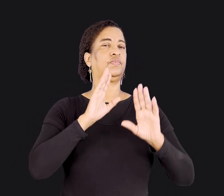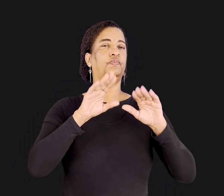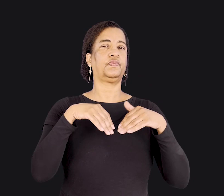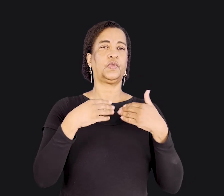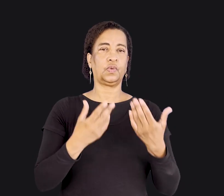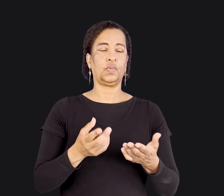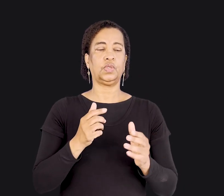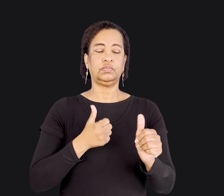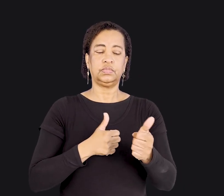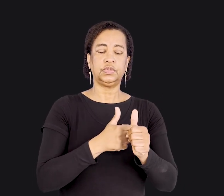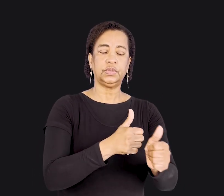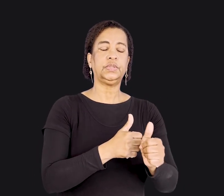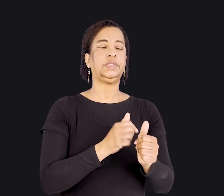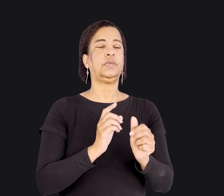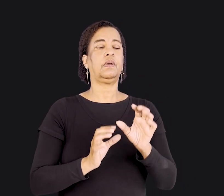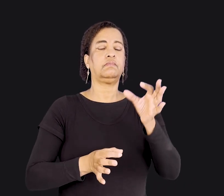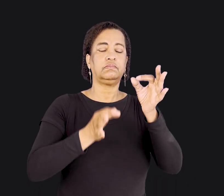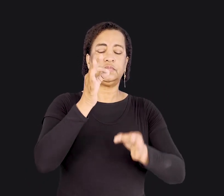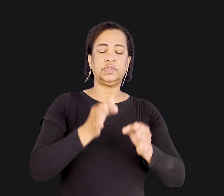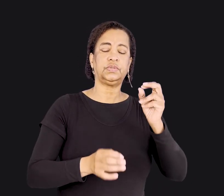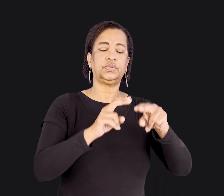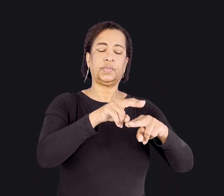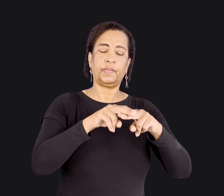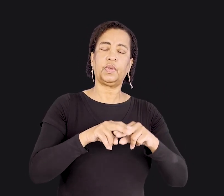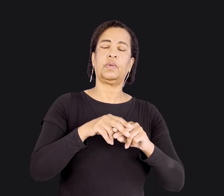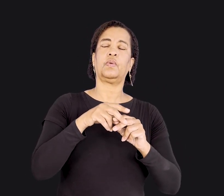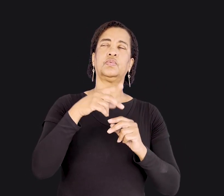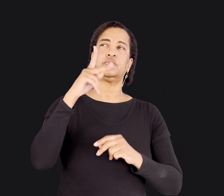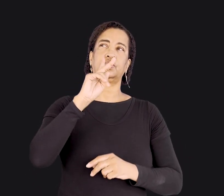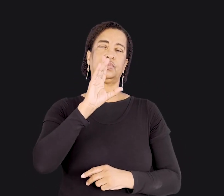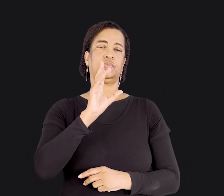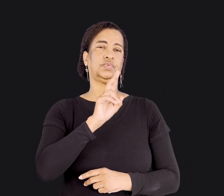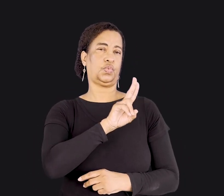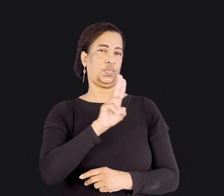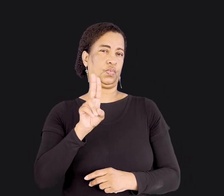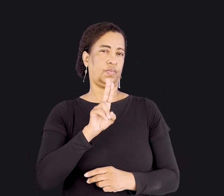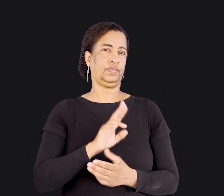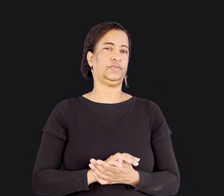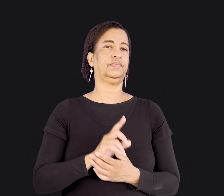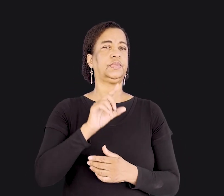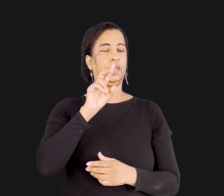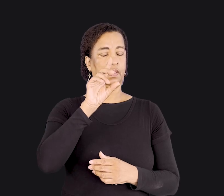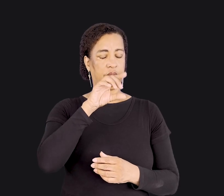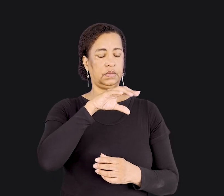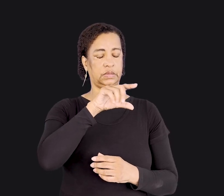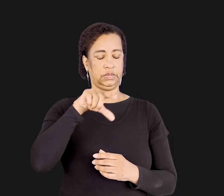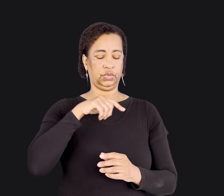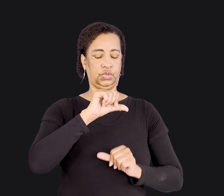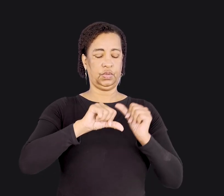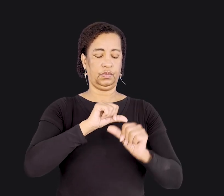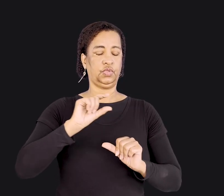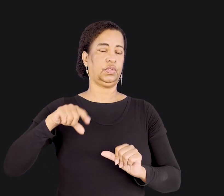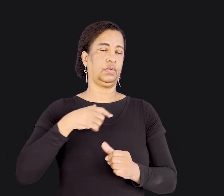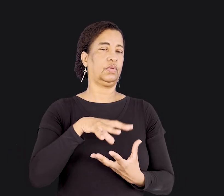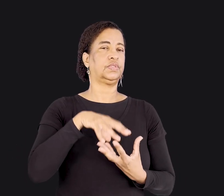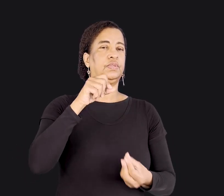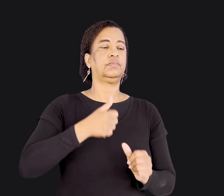quando guia-me nas veredas da justiça por amor do seu nome. É assim que Deus restaura a nossa alma, nos guiando no caminho da